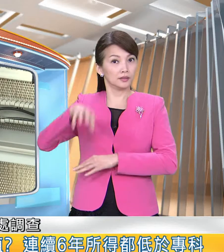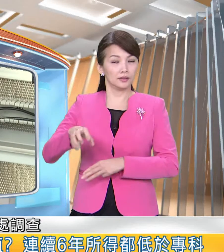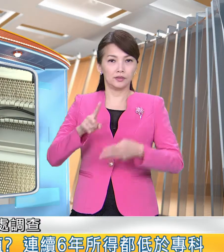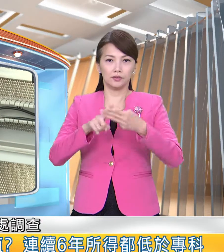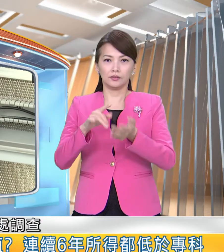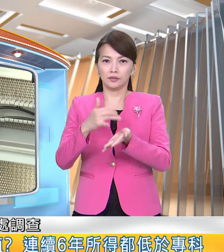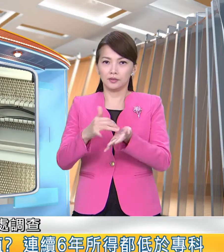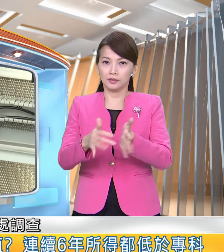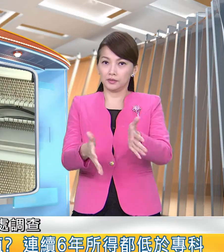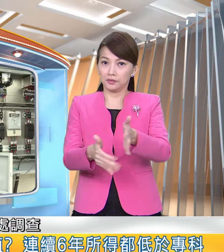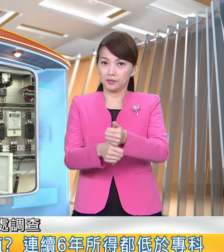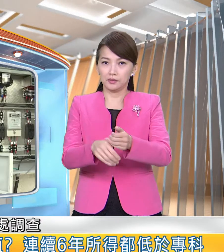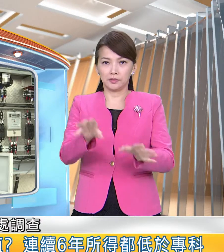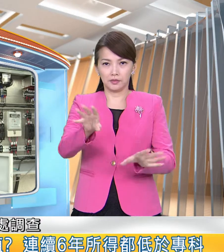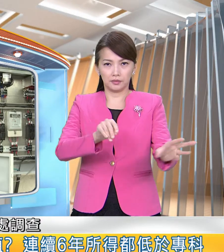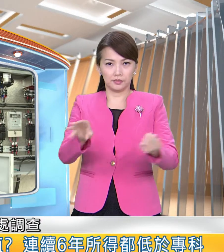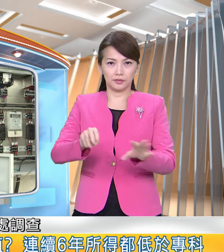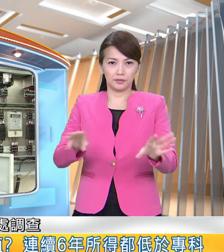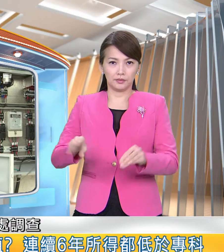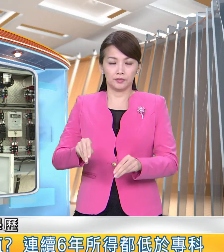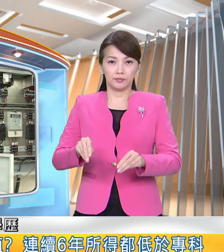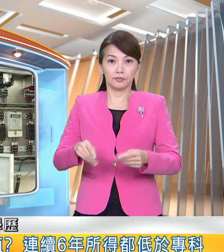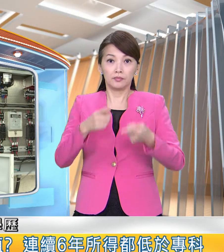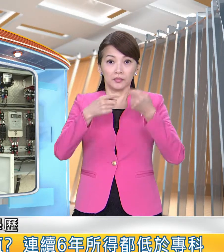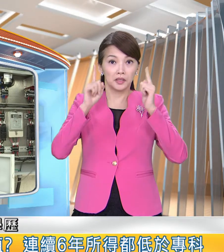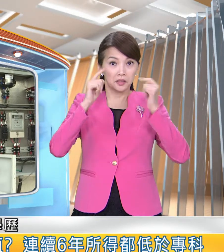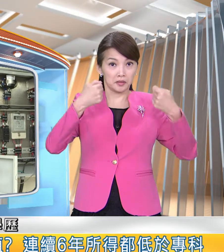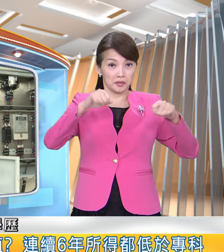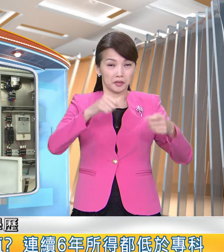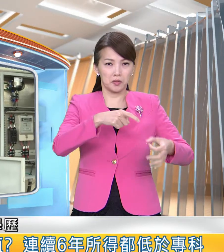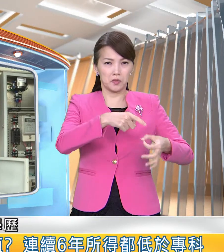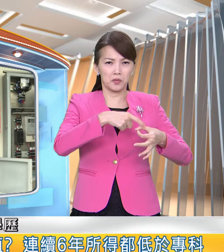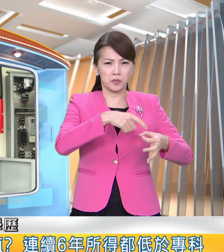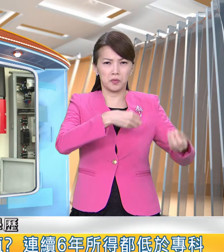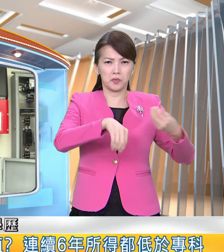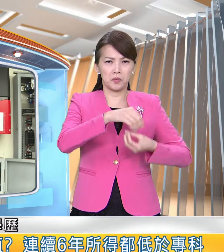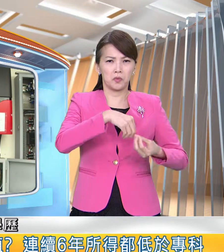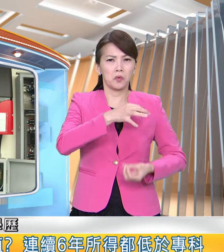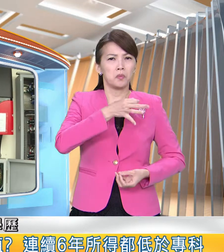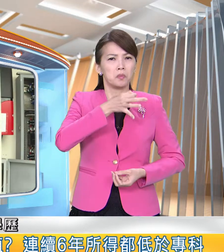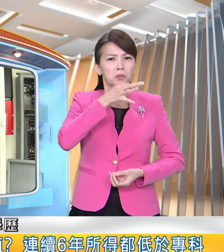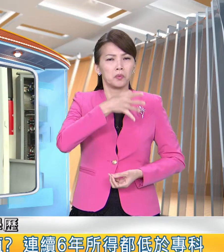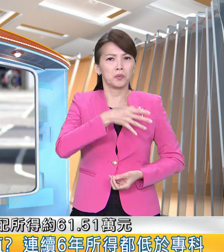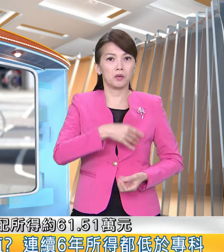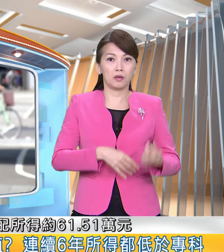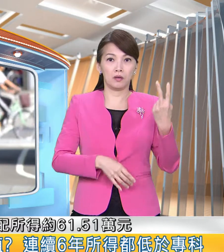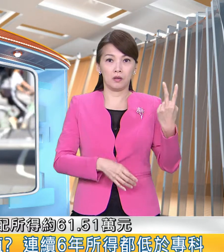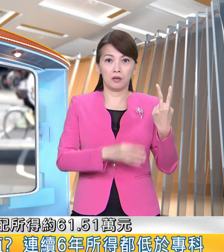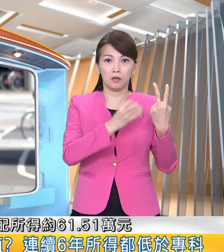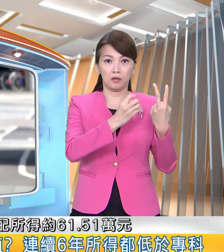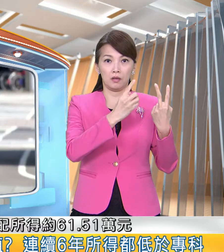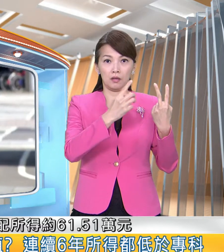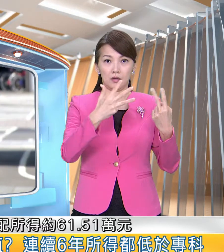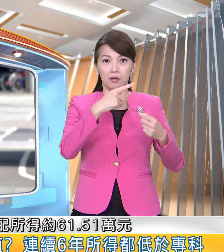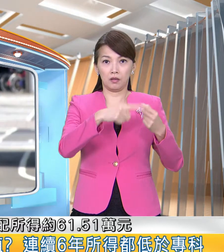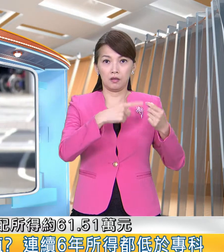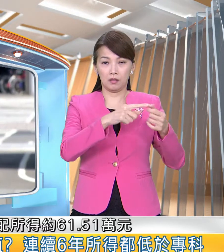行政院主计总处调查，2018年大学学历平均每人可支配所